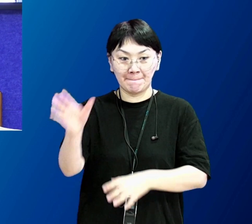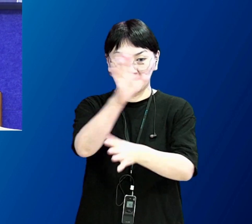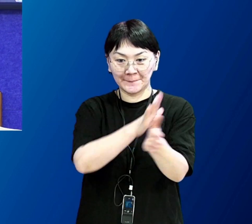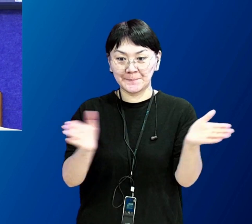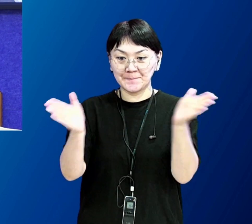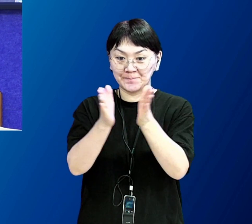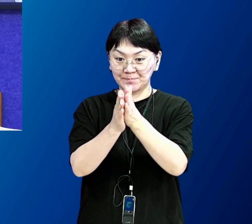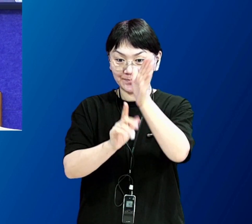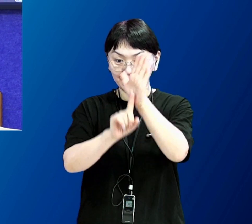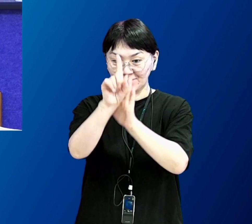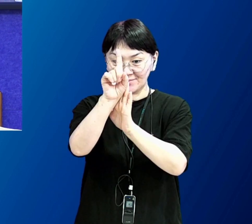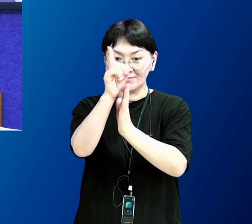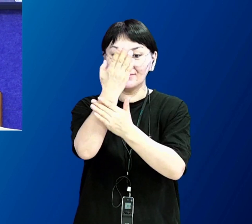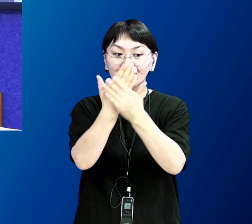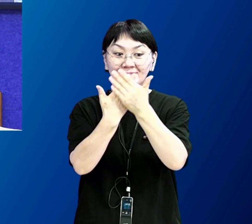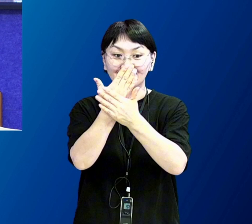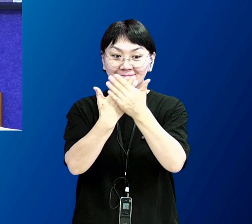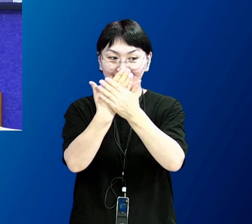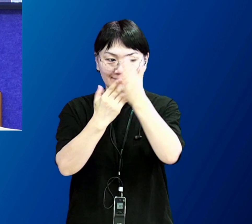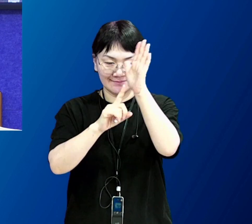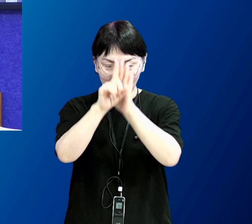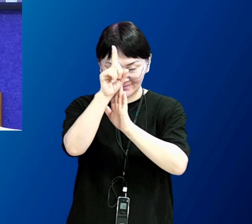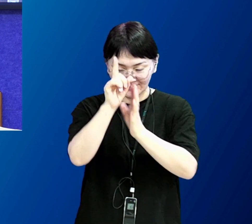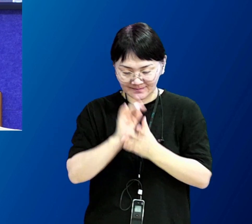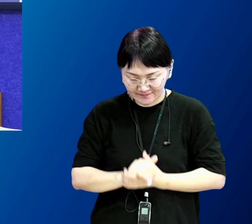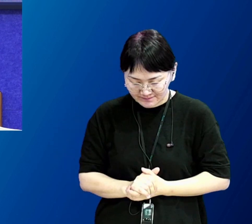хамтдаа залбираад эхэлье.